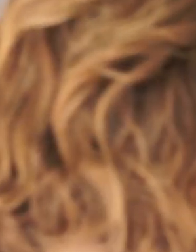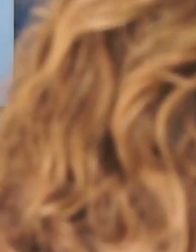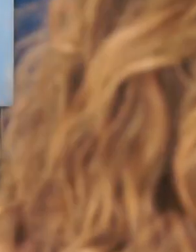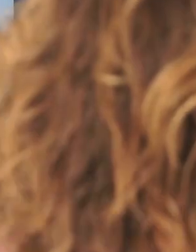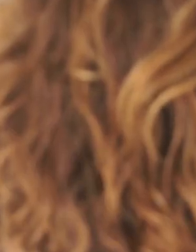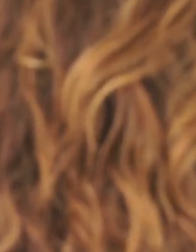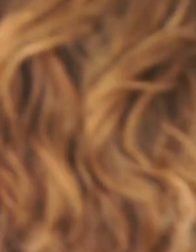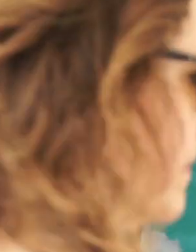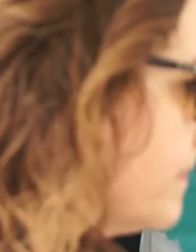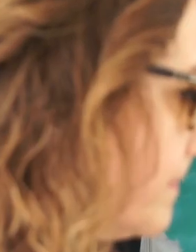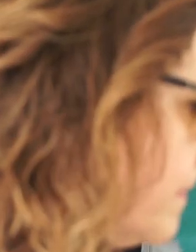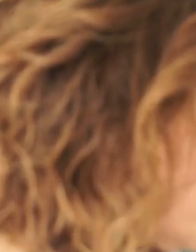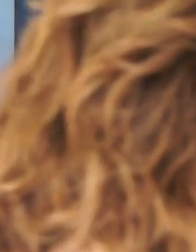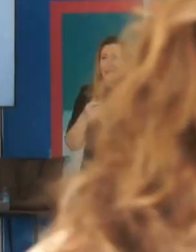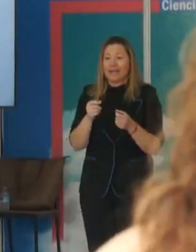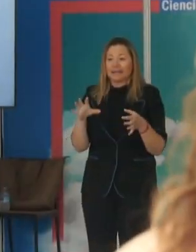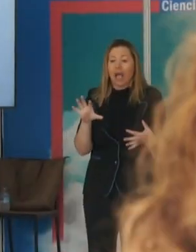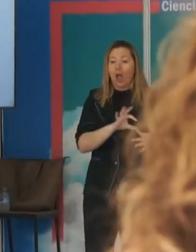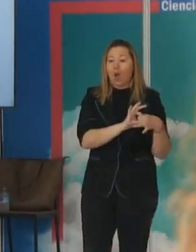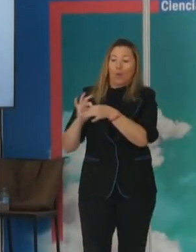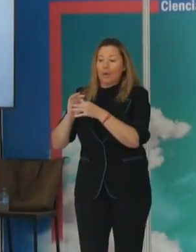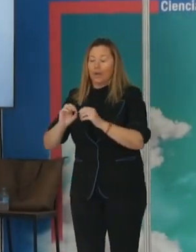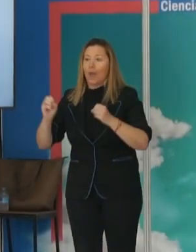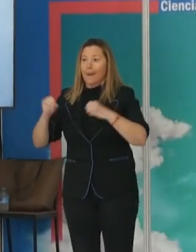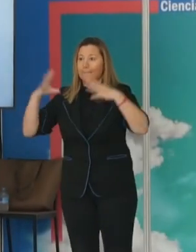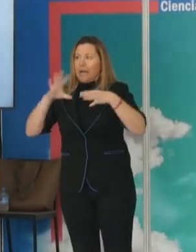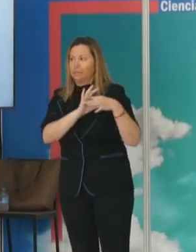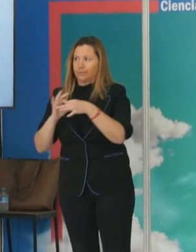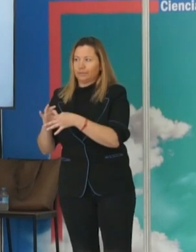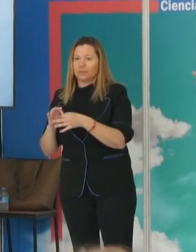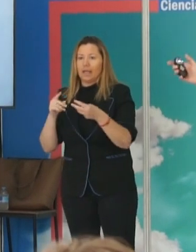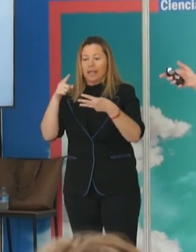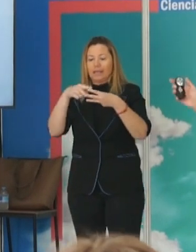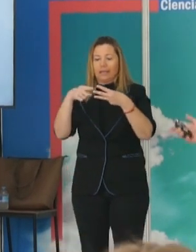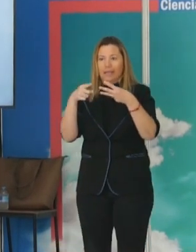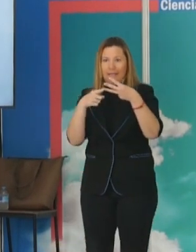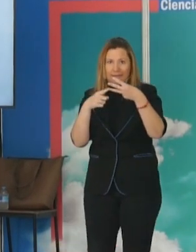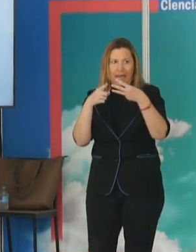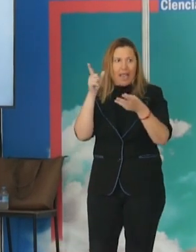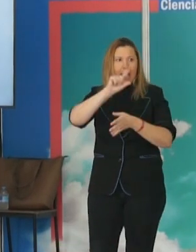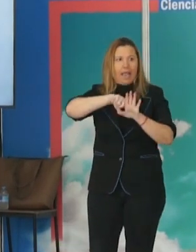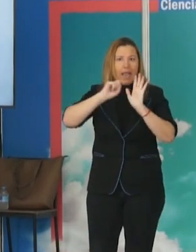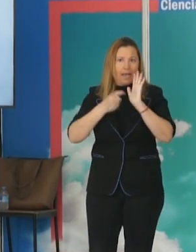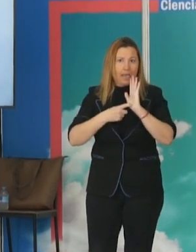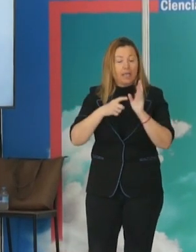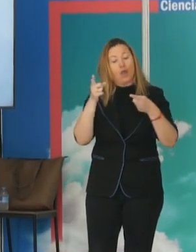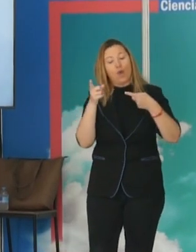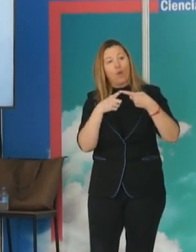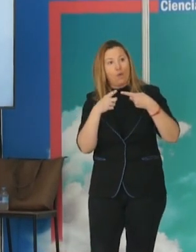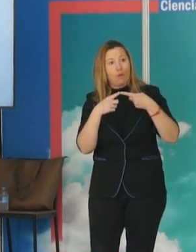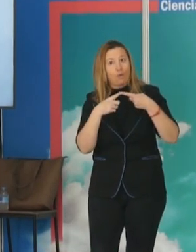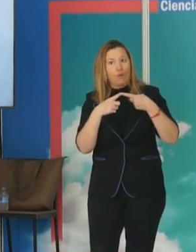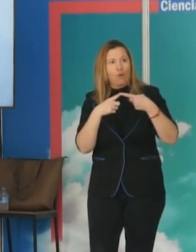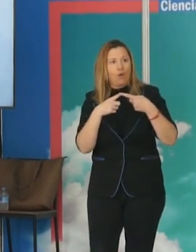es indistinguible de la magia. También tiene otras frases, estas son tres leyes, las que da Arthur C. Clarke, ahí las tenéis. Una podría ser clasificada hoy en día